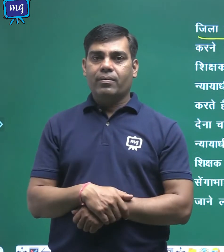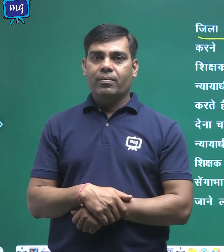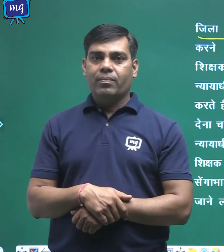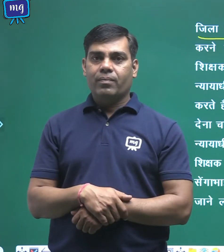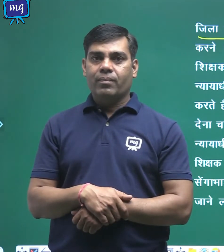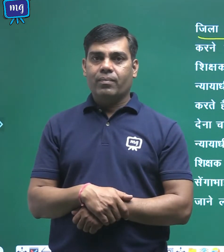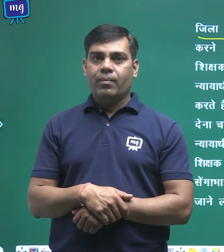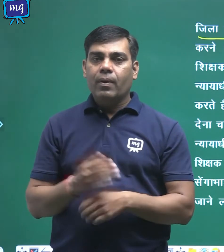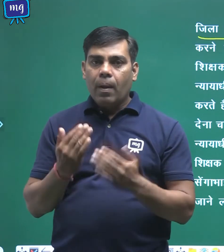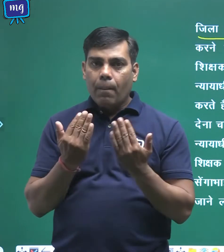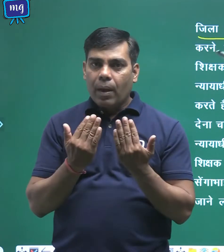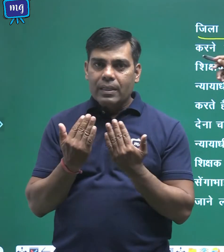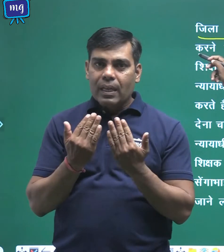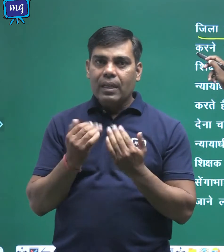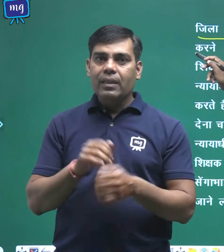पाठशाला